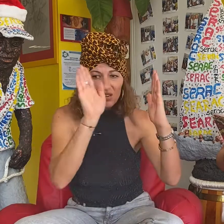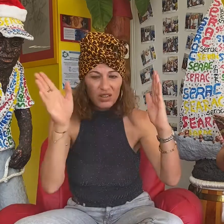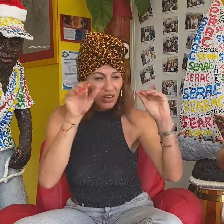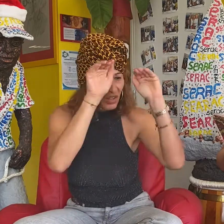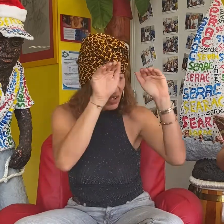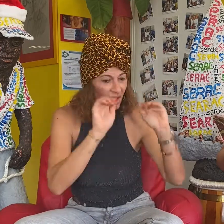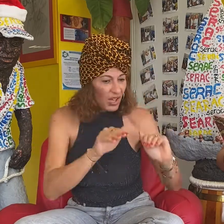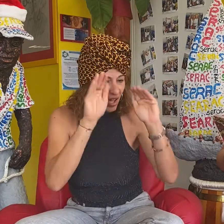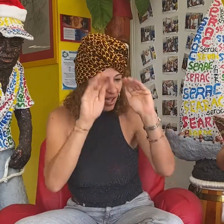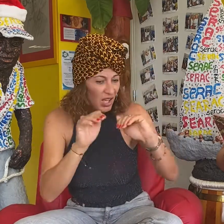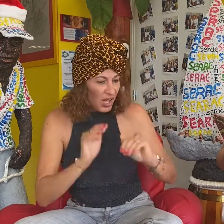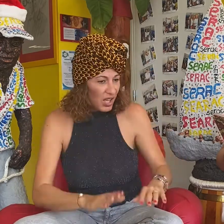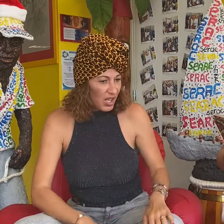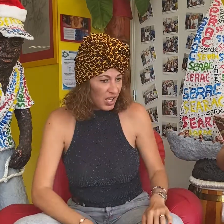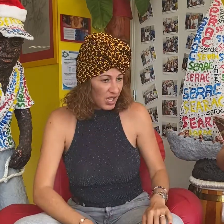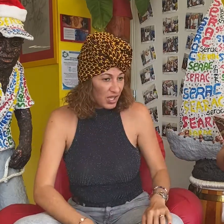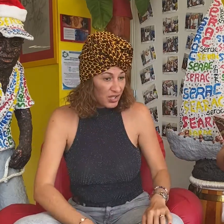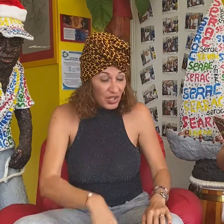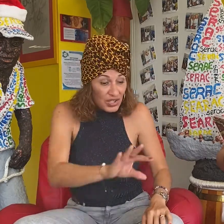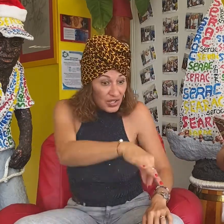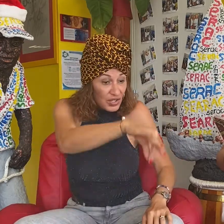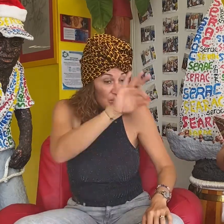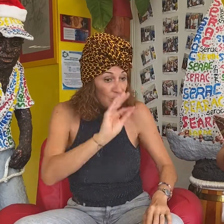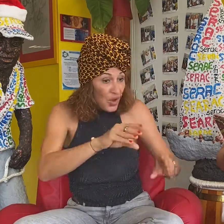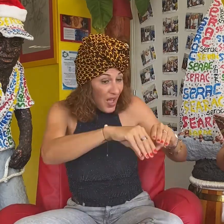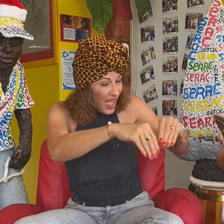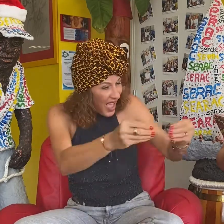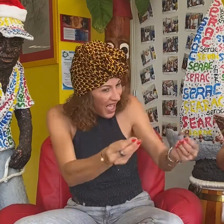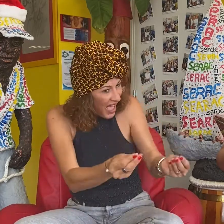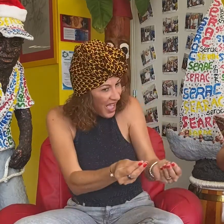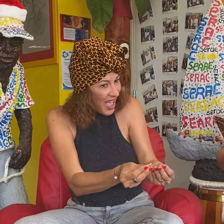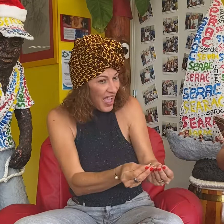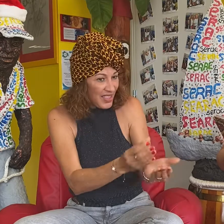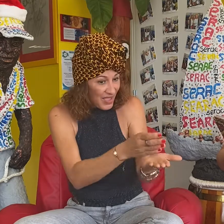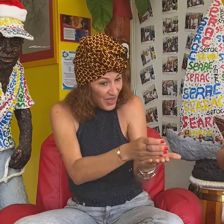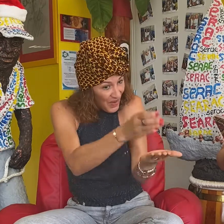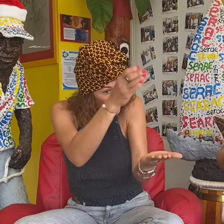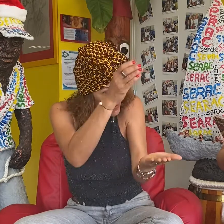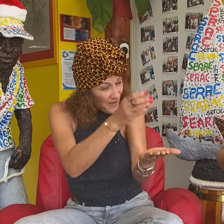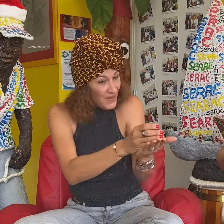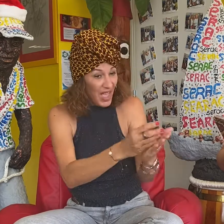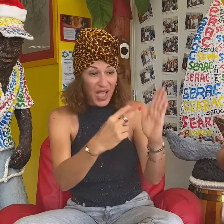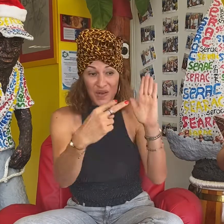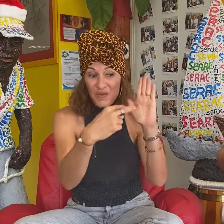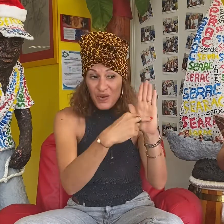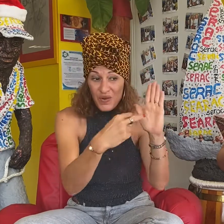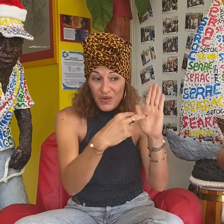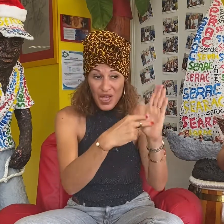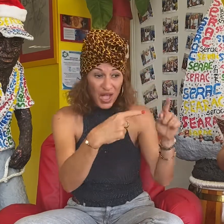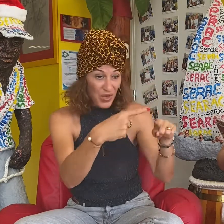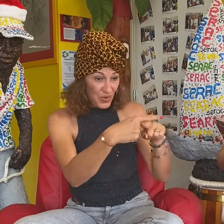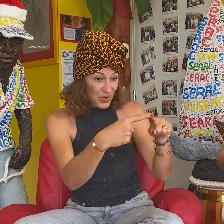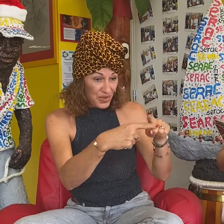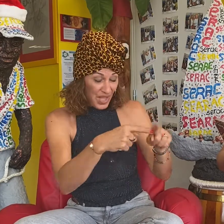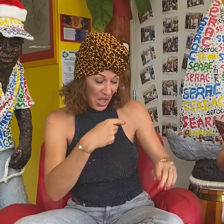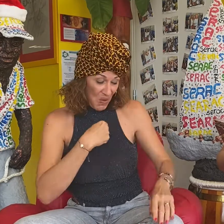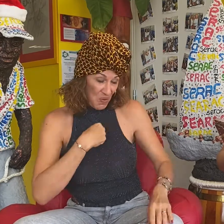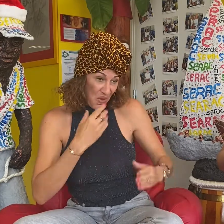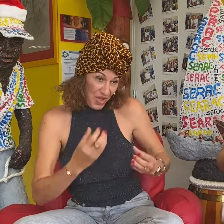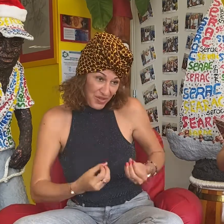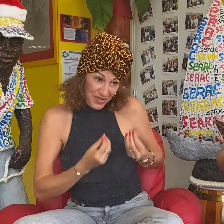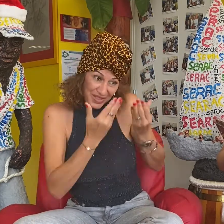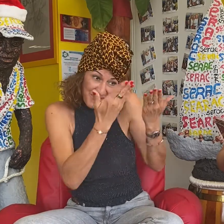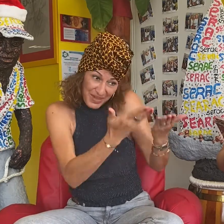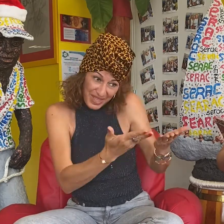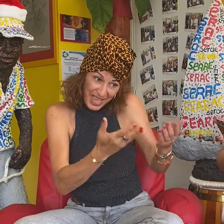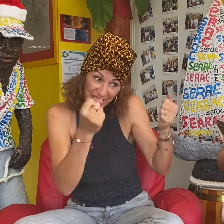Quand tu retrouveras les assiettes, les verres, les fourchettes, je t'apporterai une